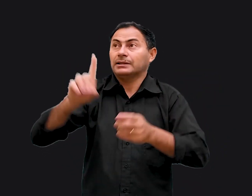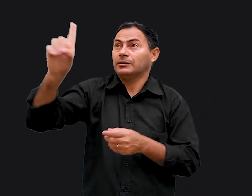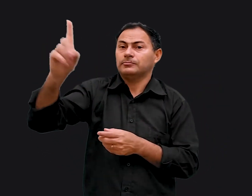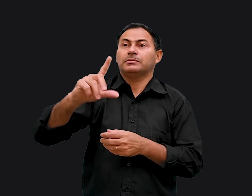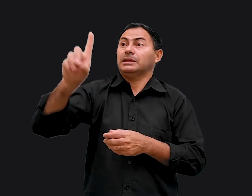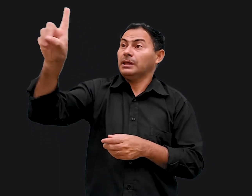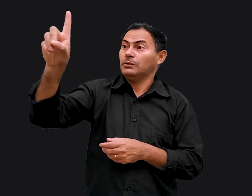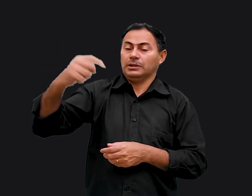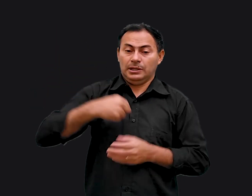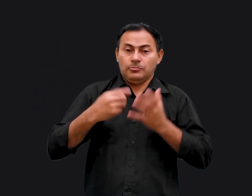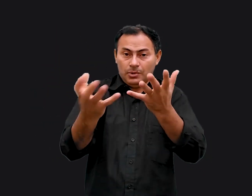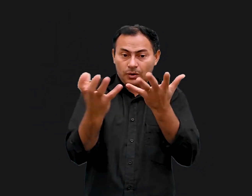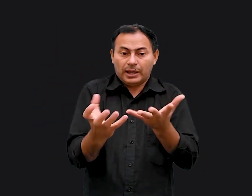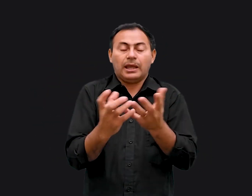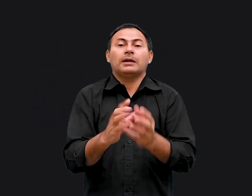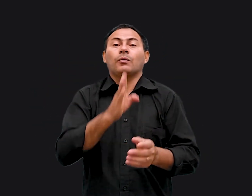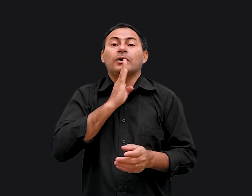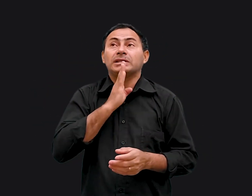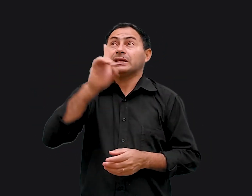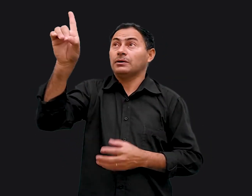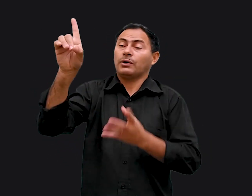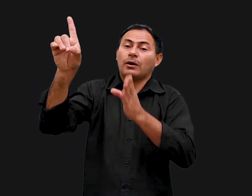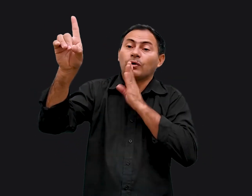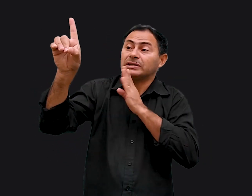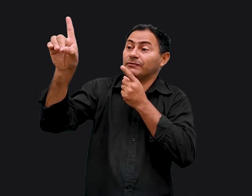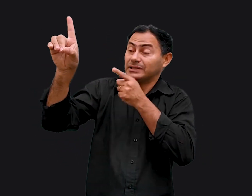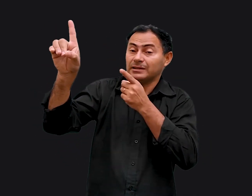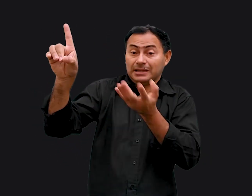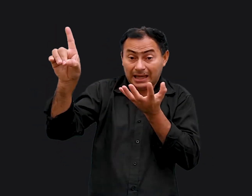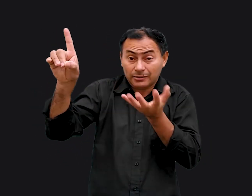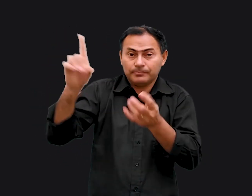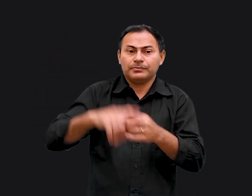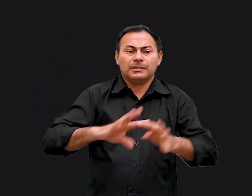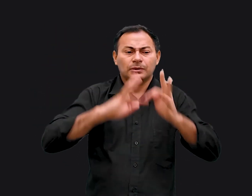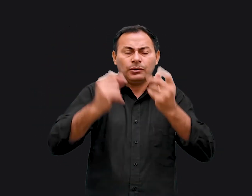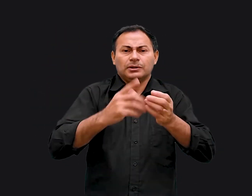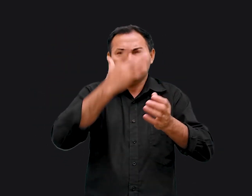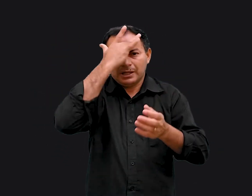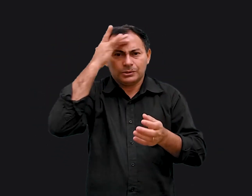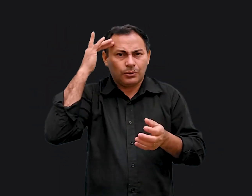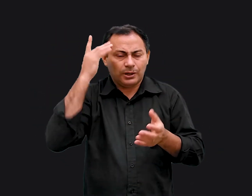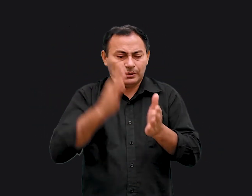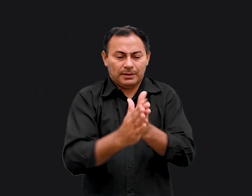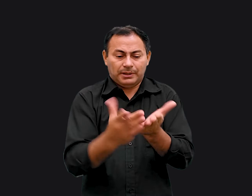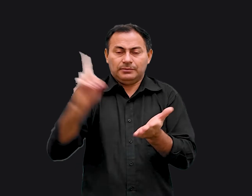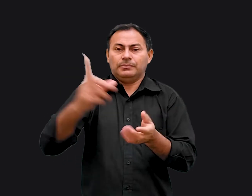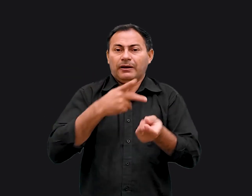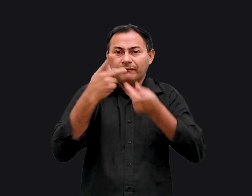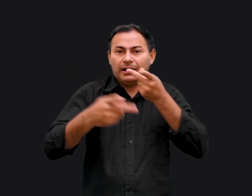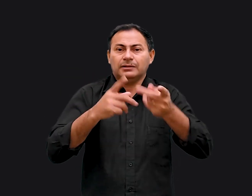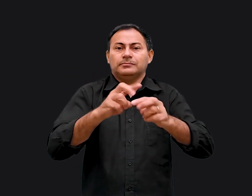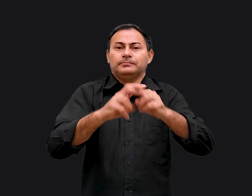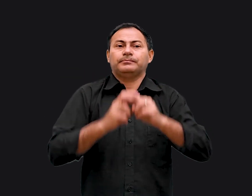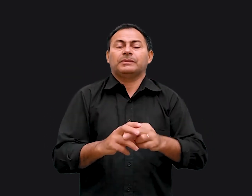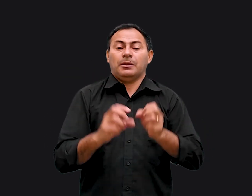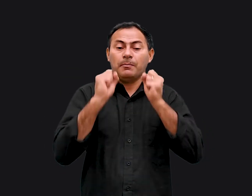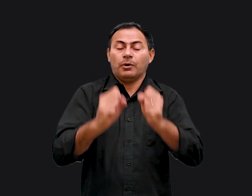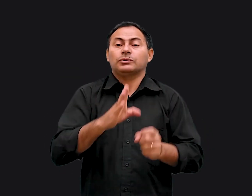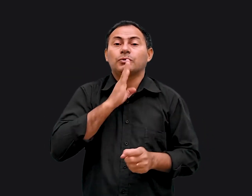a Deus: Deus, eu quero te conhecer. Todos os homens das Escrituras fazem esse grande clamor, que eu possa